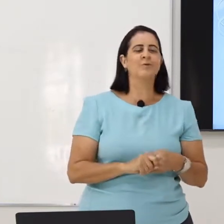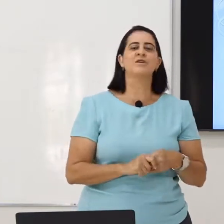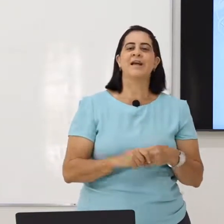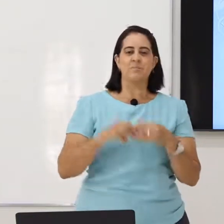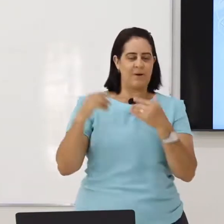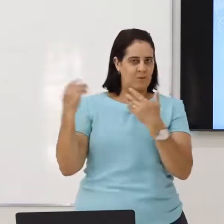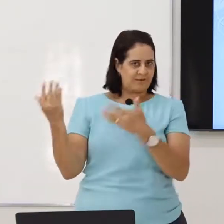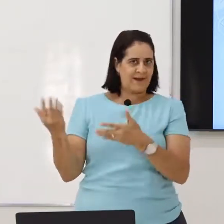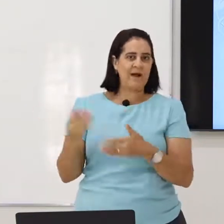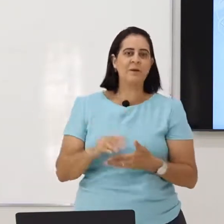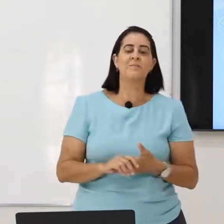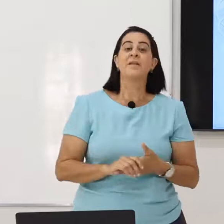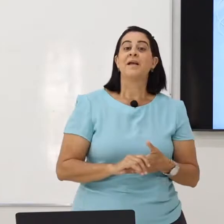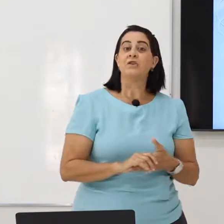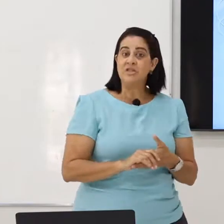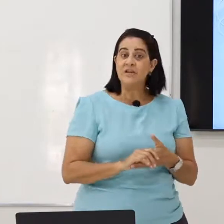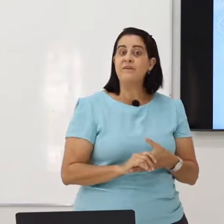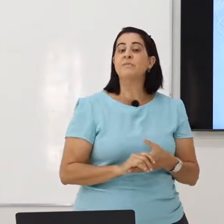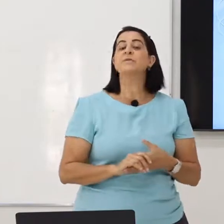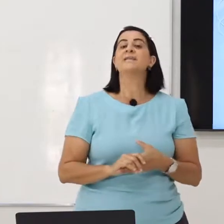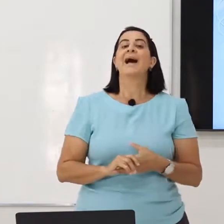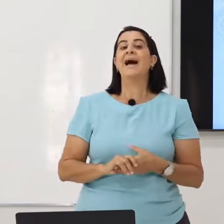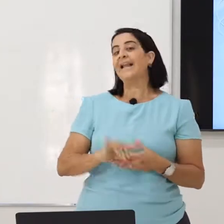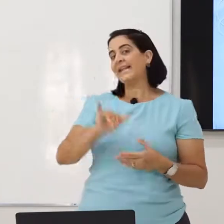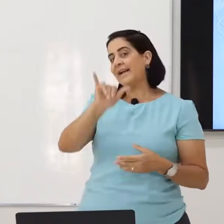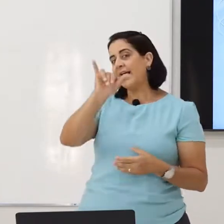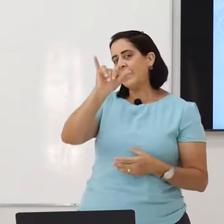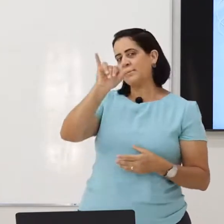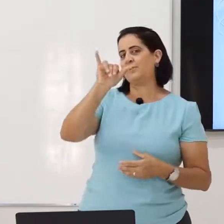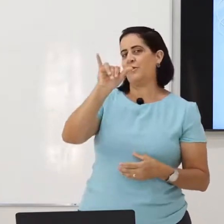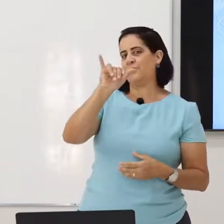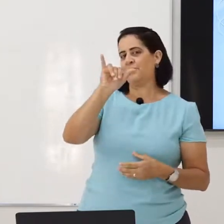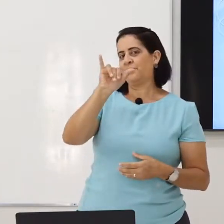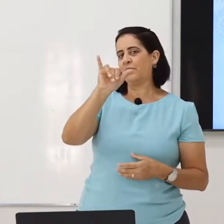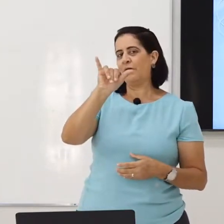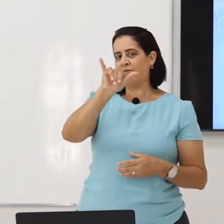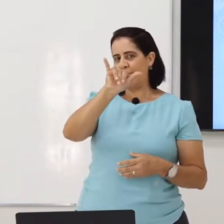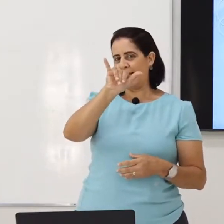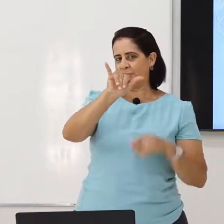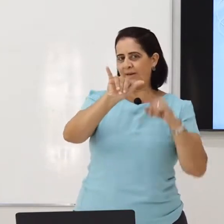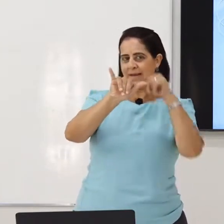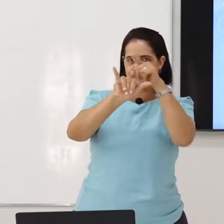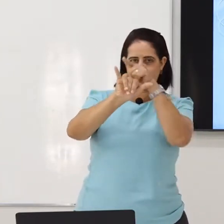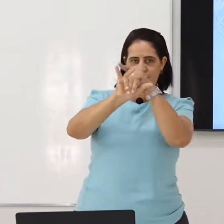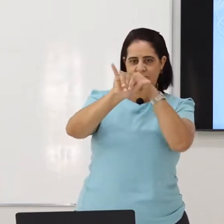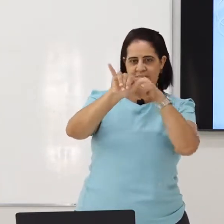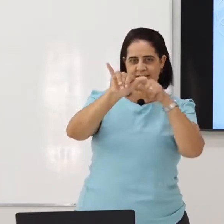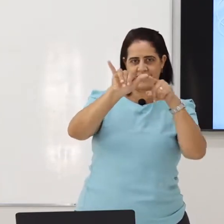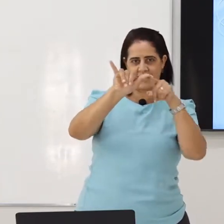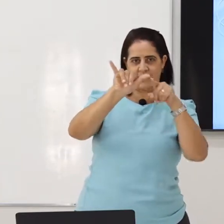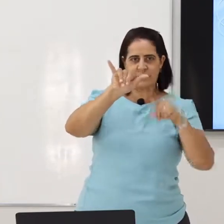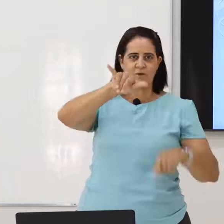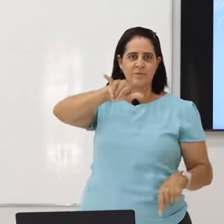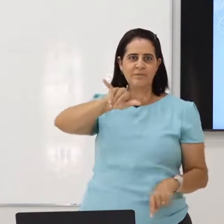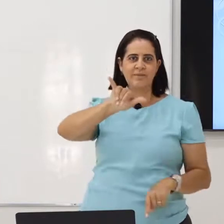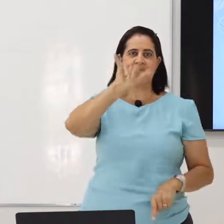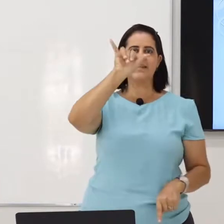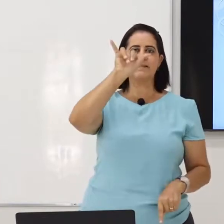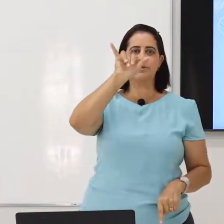já em uma outra aula, nós já vimos a letra Y do alfabeto. Lembram? Letra Y tem esse